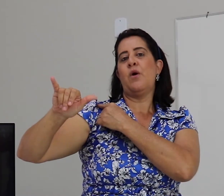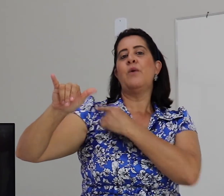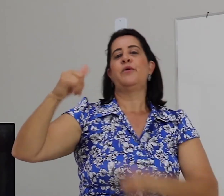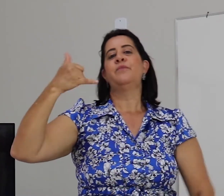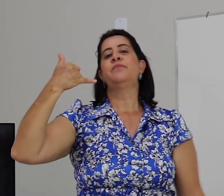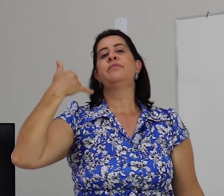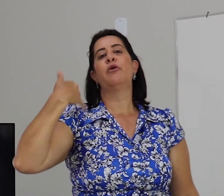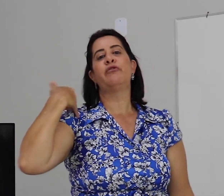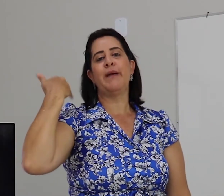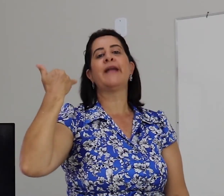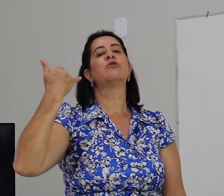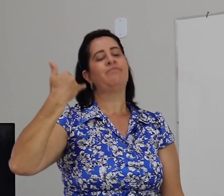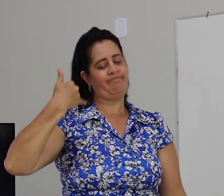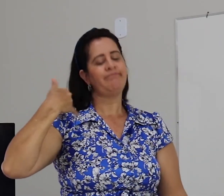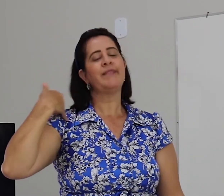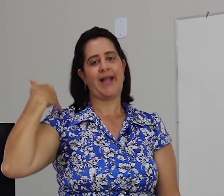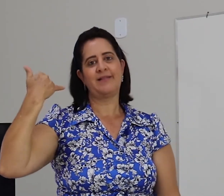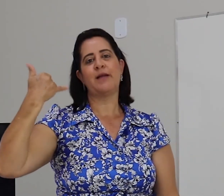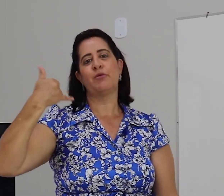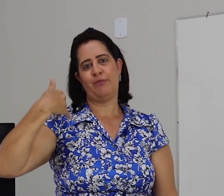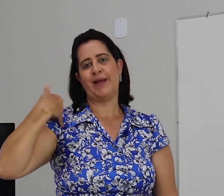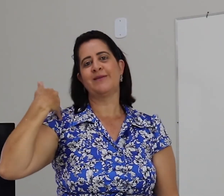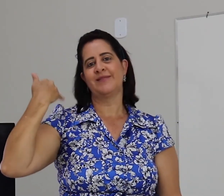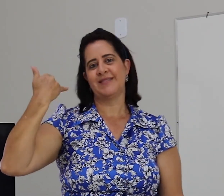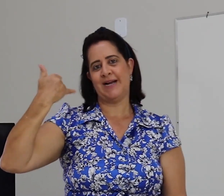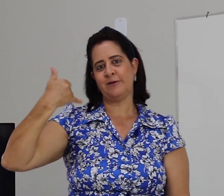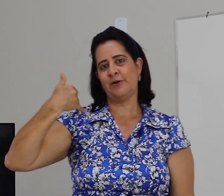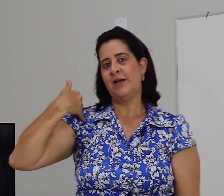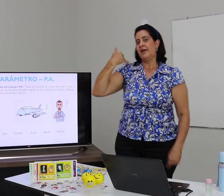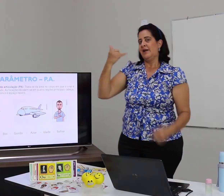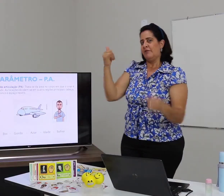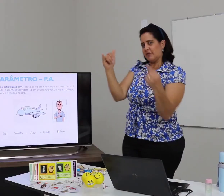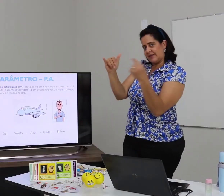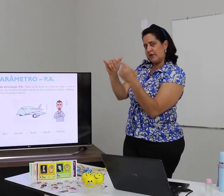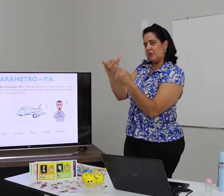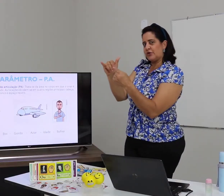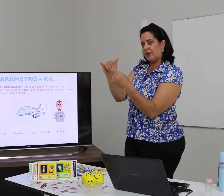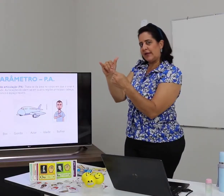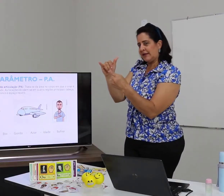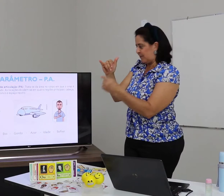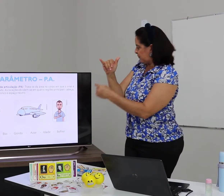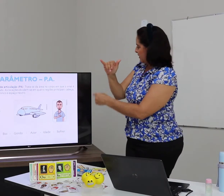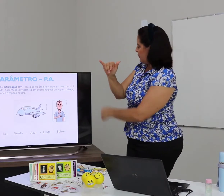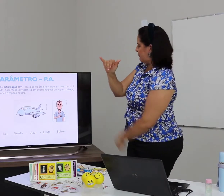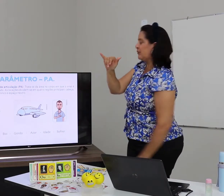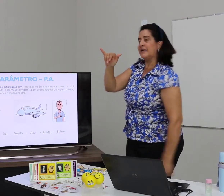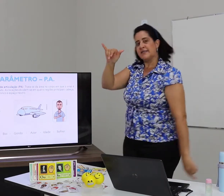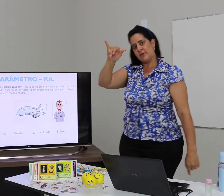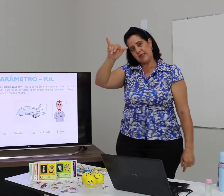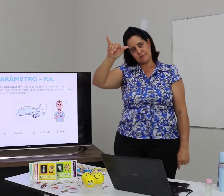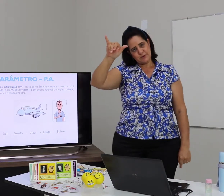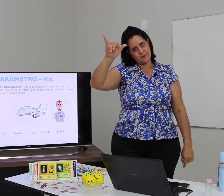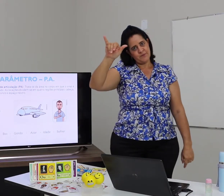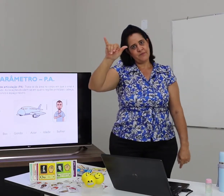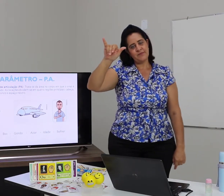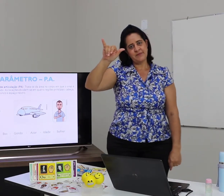ombro. Movimento? Tem movimento. Certo? Vamos fazer um último ainda? Configuração em Y,